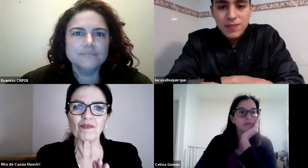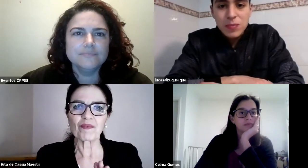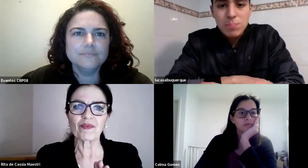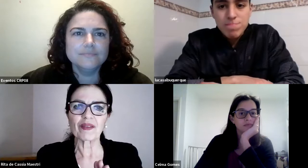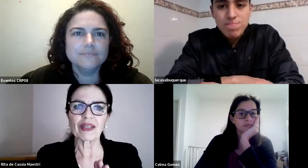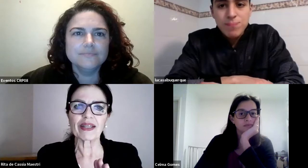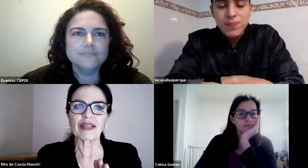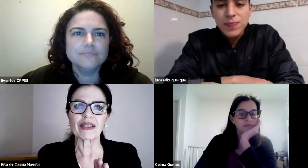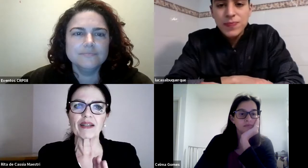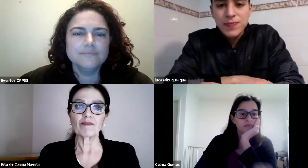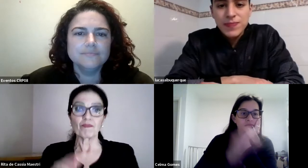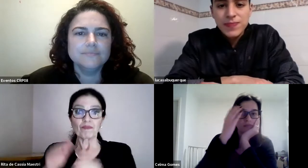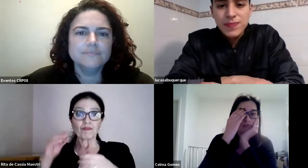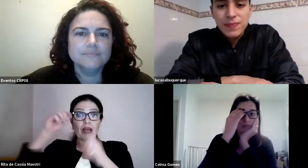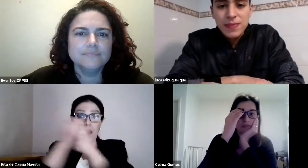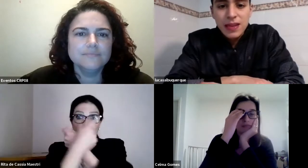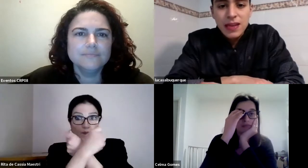intérprete.